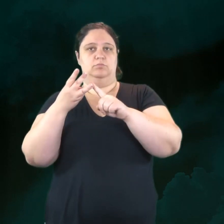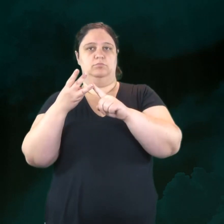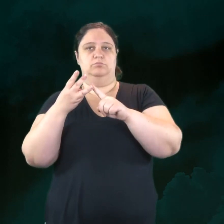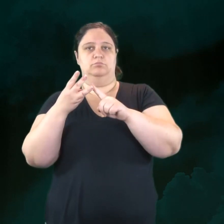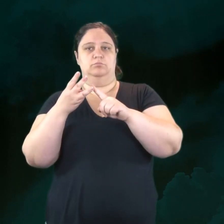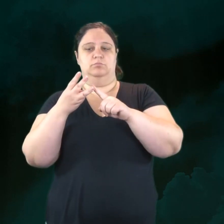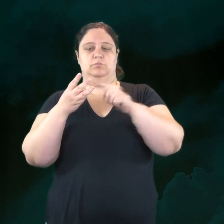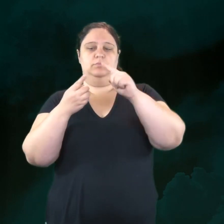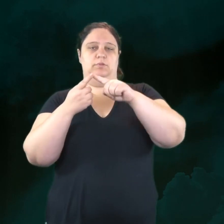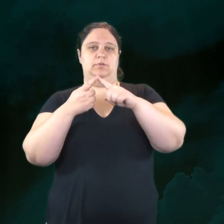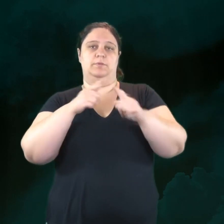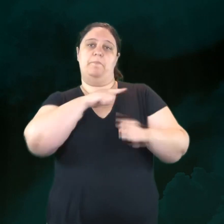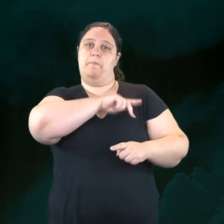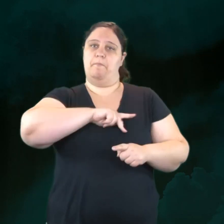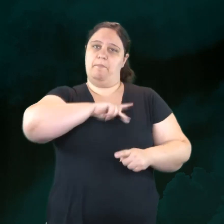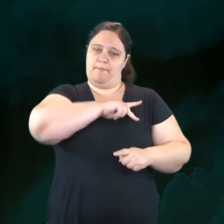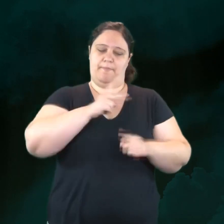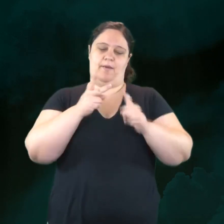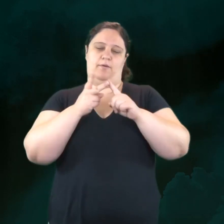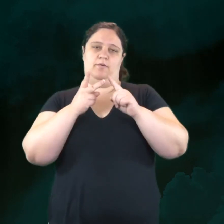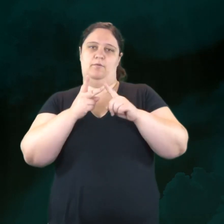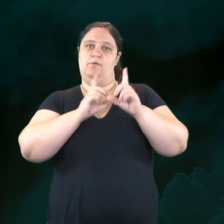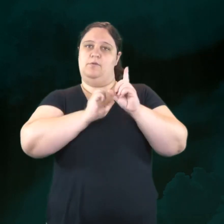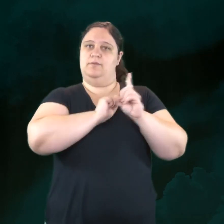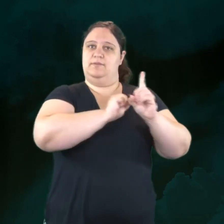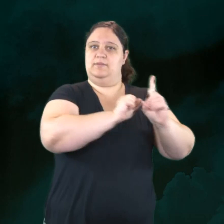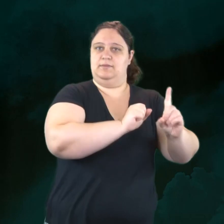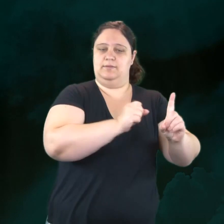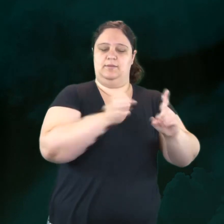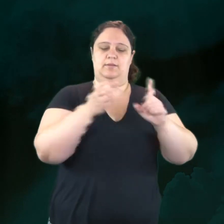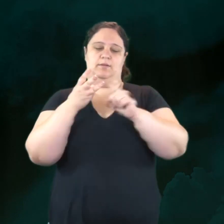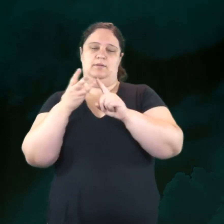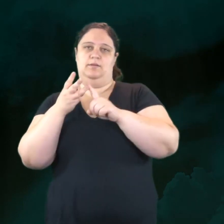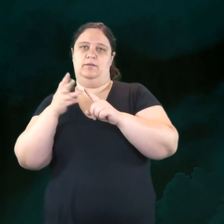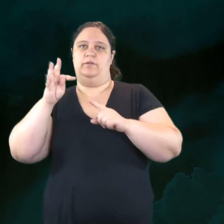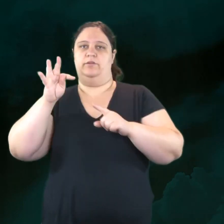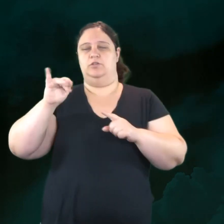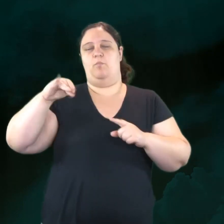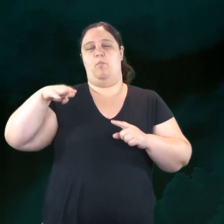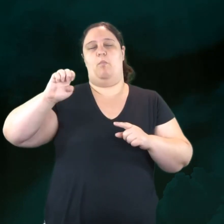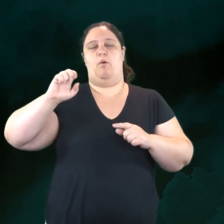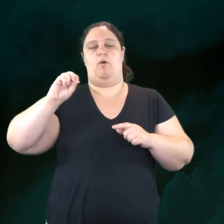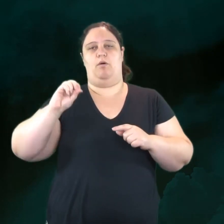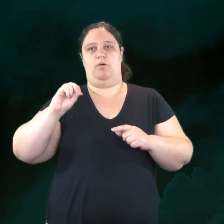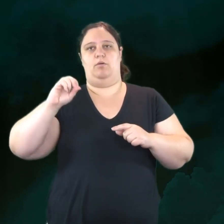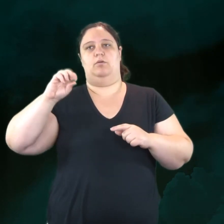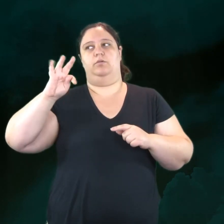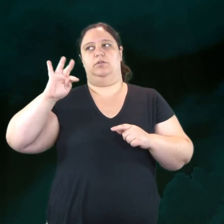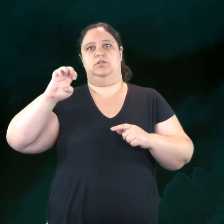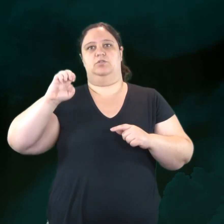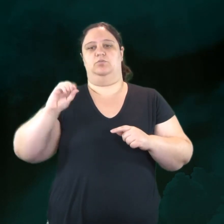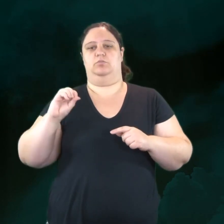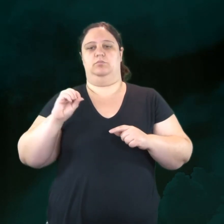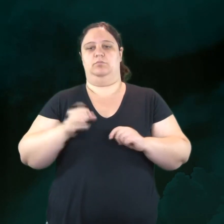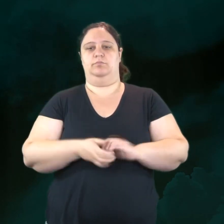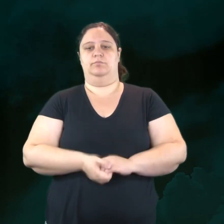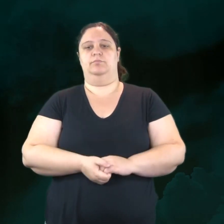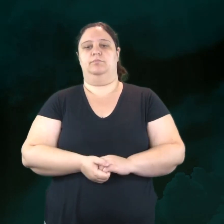cooperadores, os três apóstolos ali, nessa cidade de Tessalônica. E